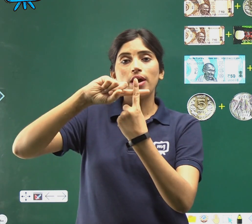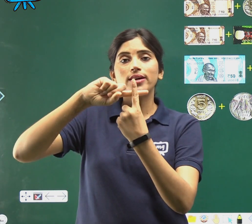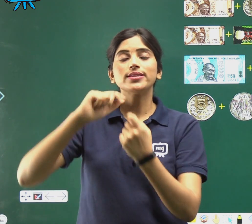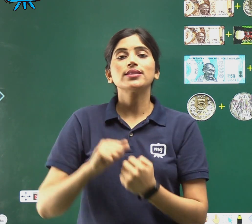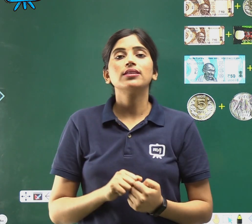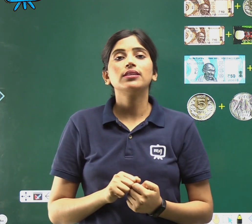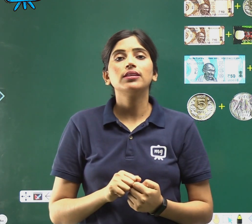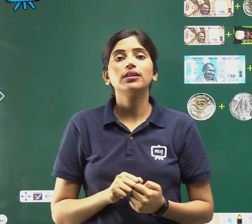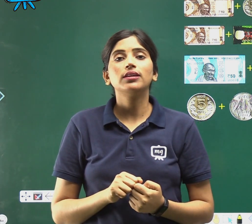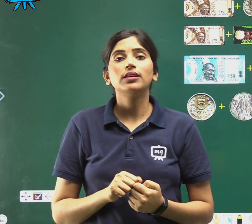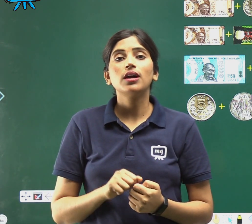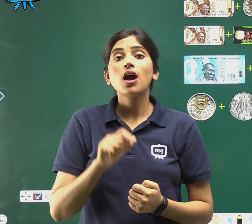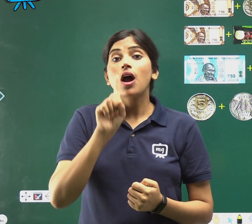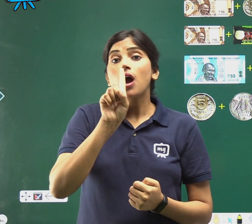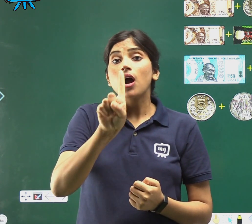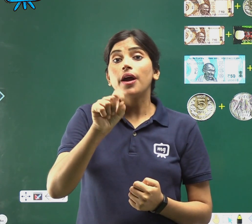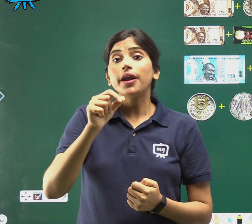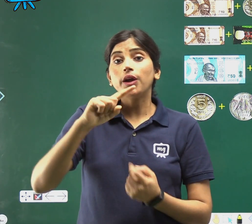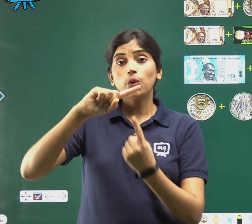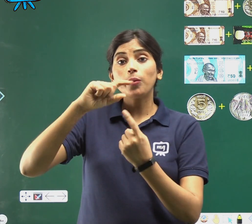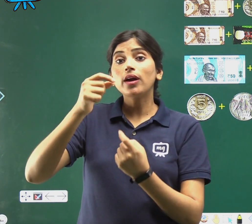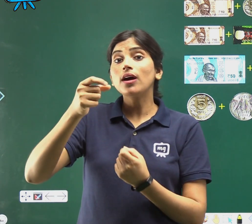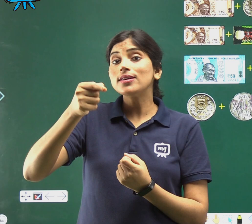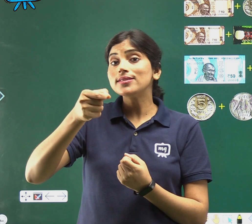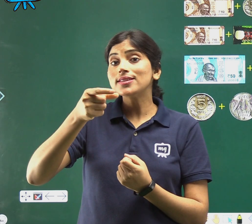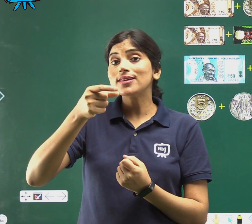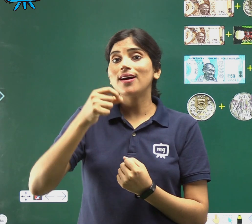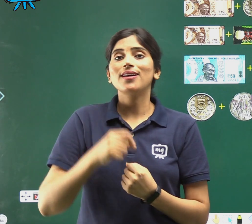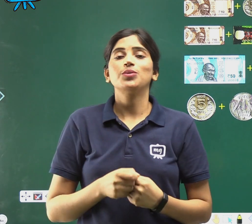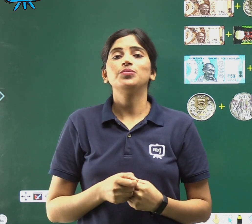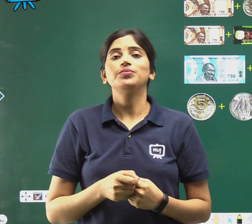प्लस 1 रुपए का सिक्का।